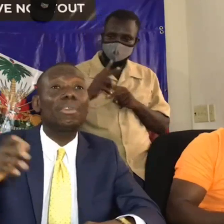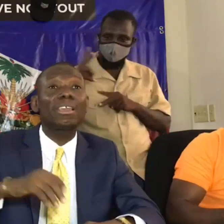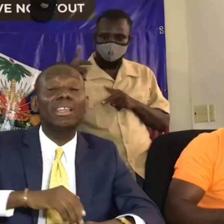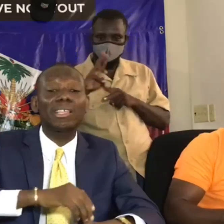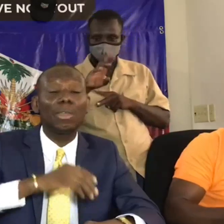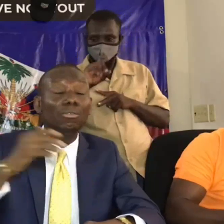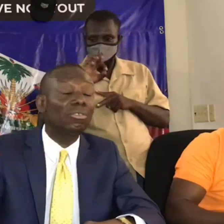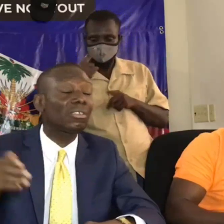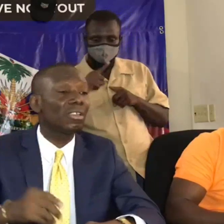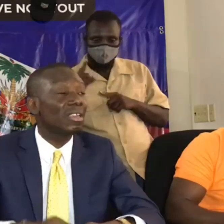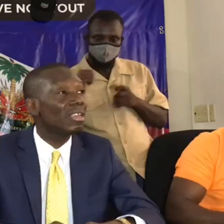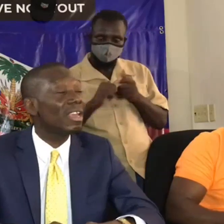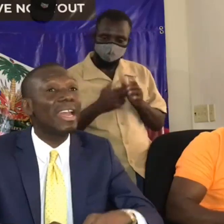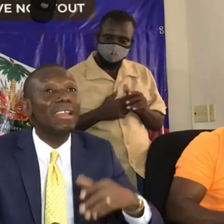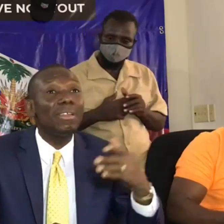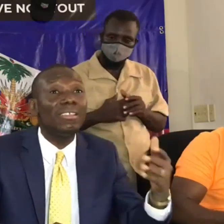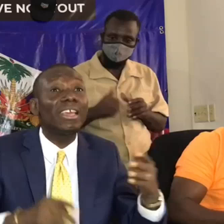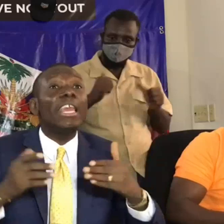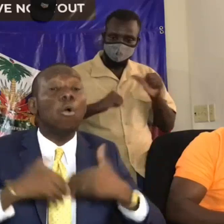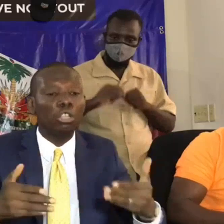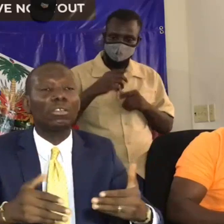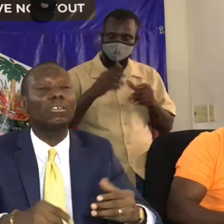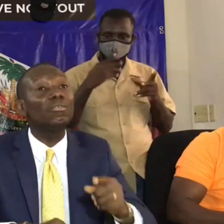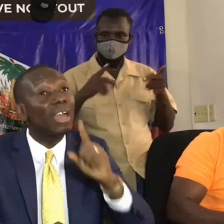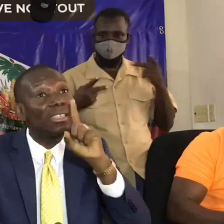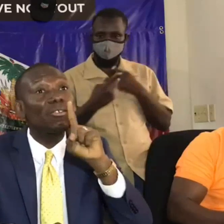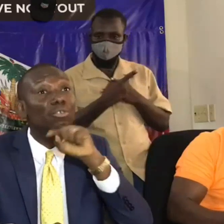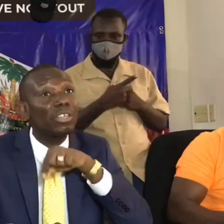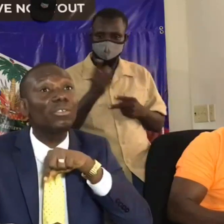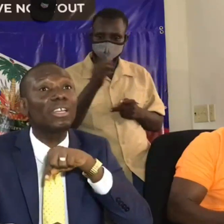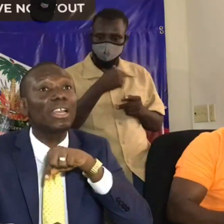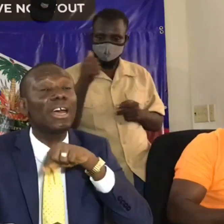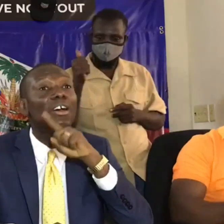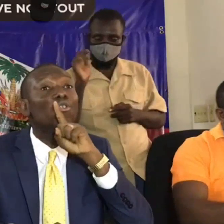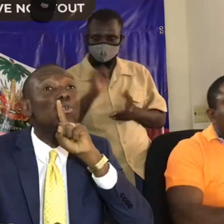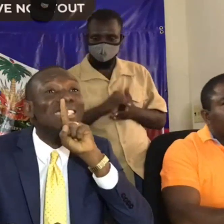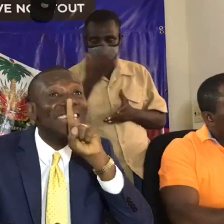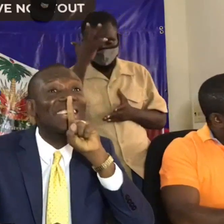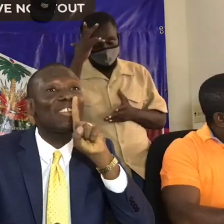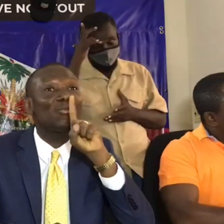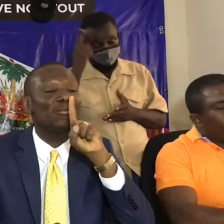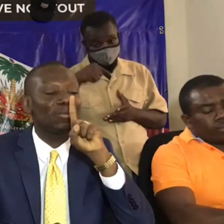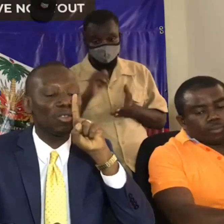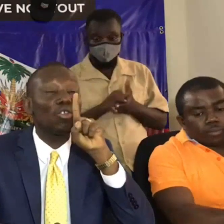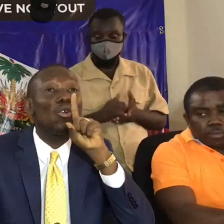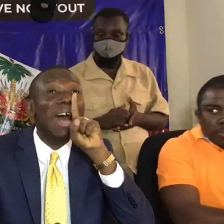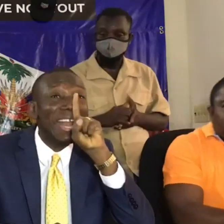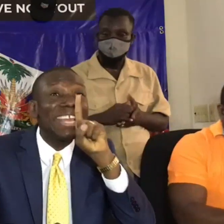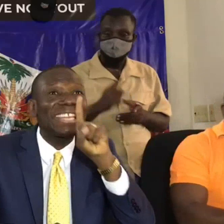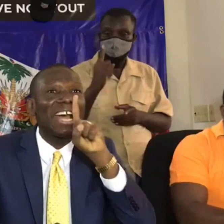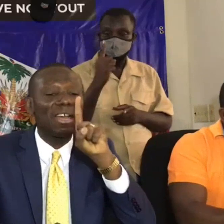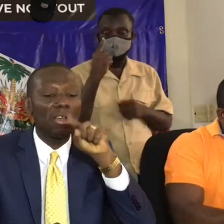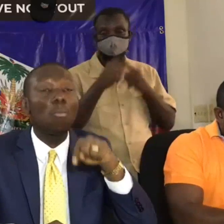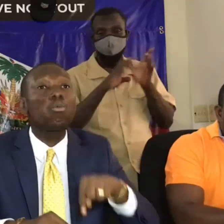Paul Joannel, Pierre Kilix Emenus et Anel Mélisère et autres, nous avons dit que journée aujourd'hui là, dossier ça yo, yo